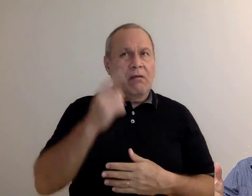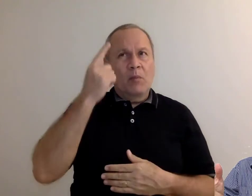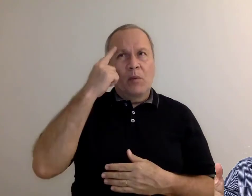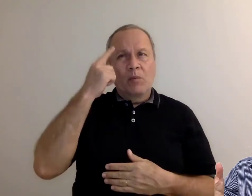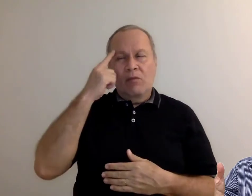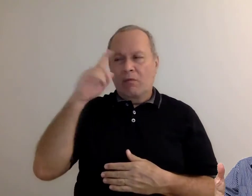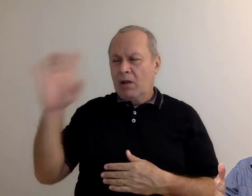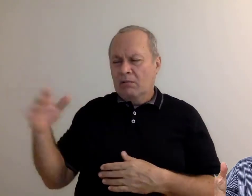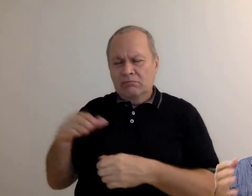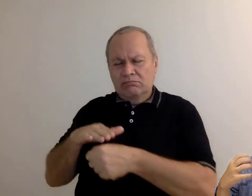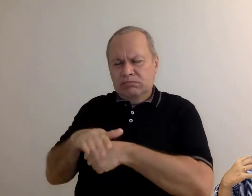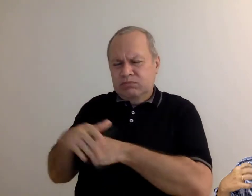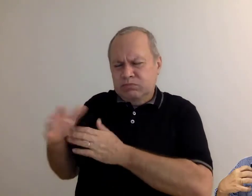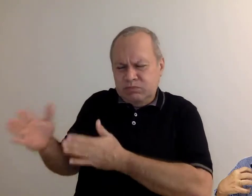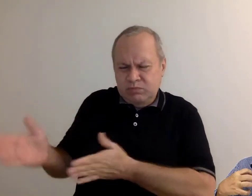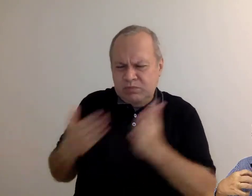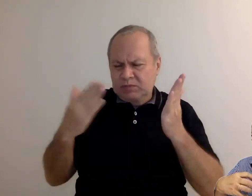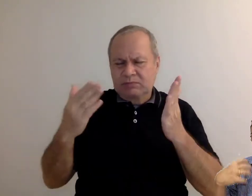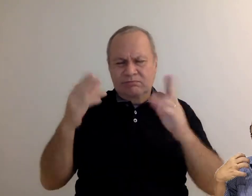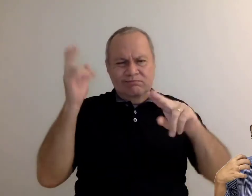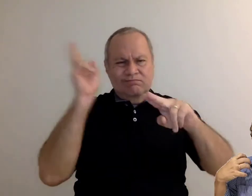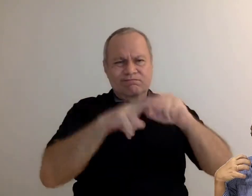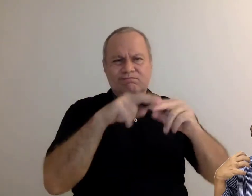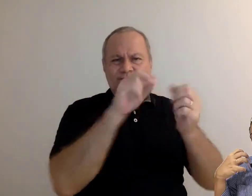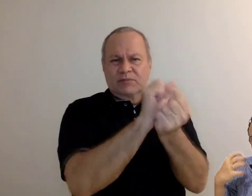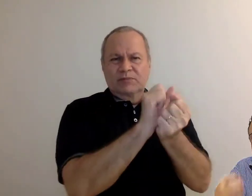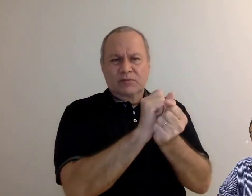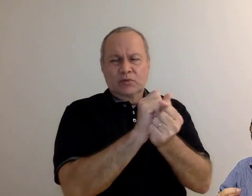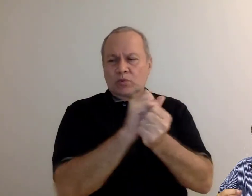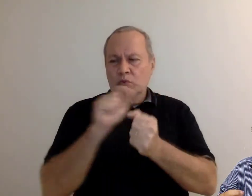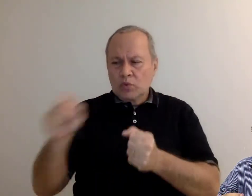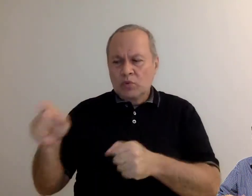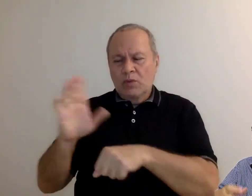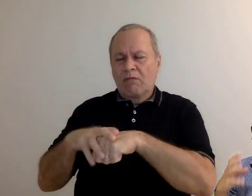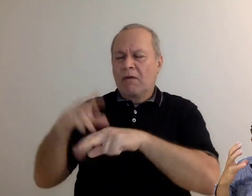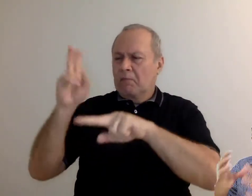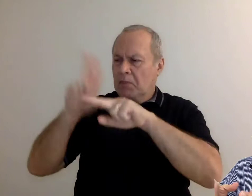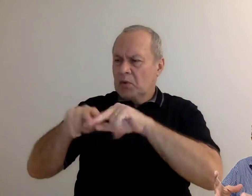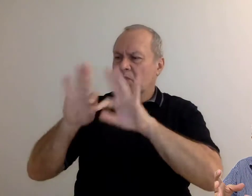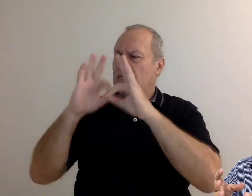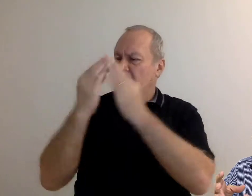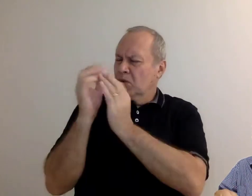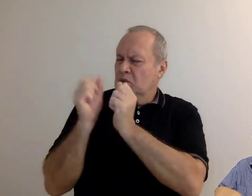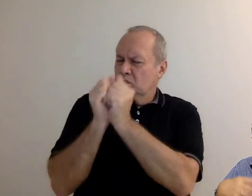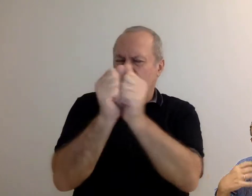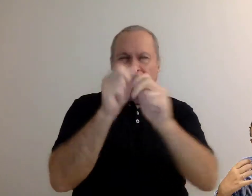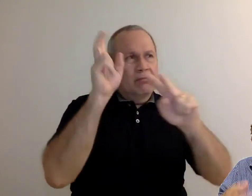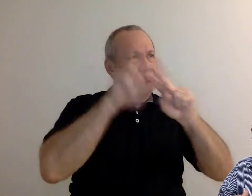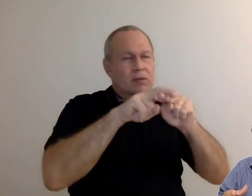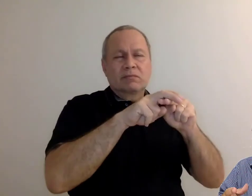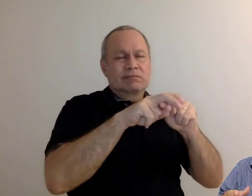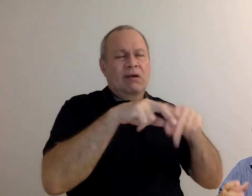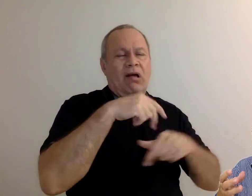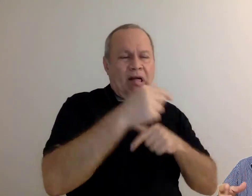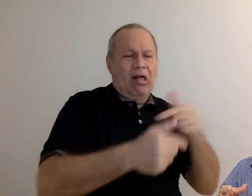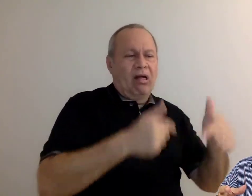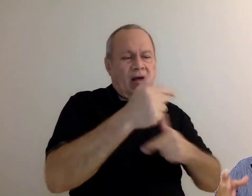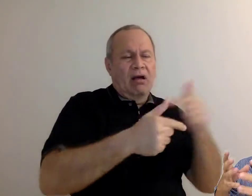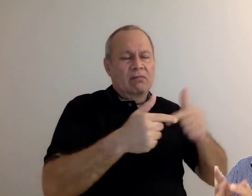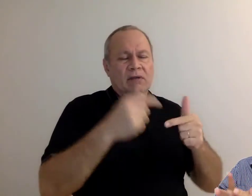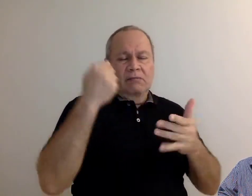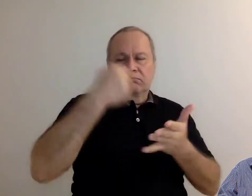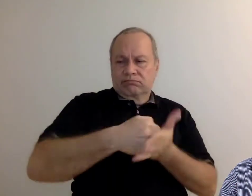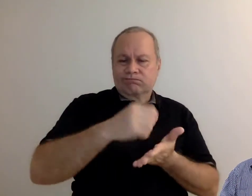sua vida, e não somente ele, mas também a sua própria família, dentro de uma prisão, trabalhando